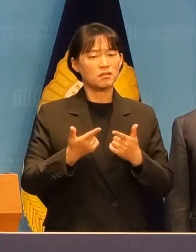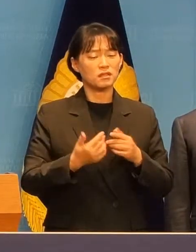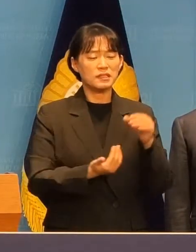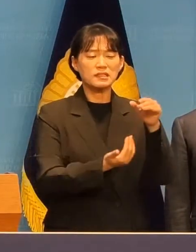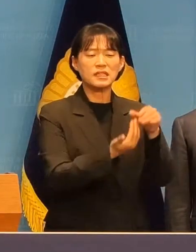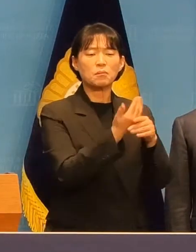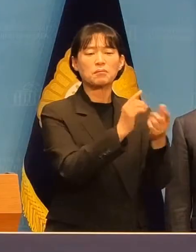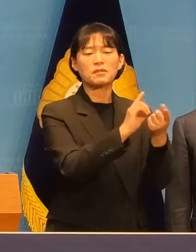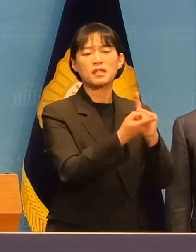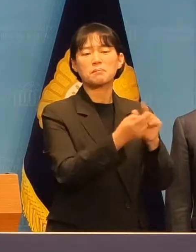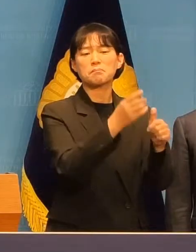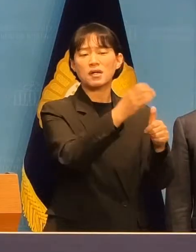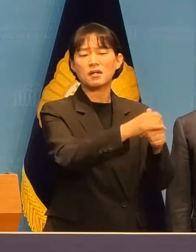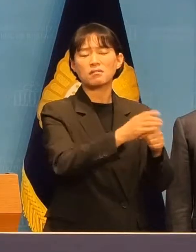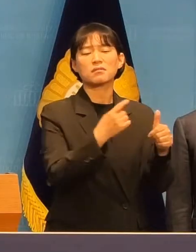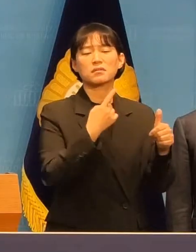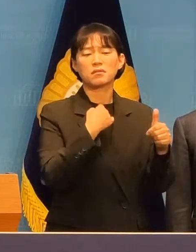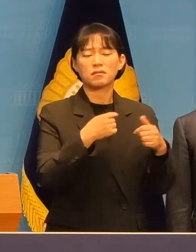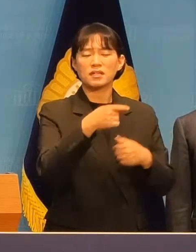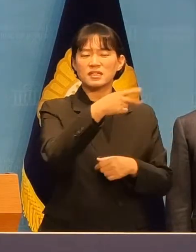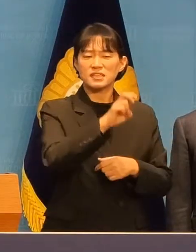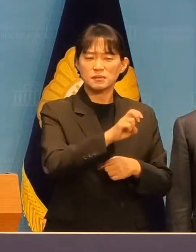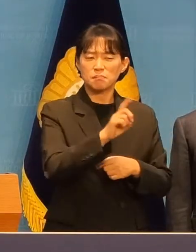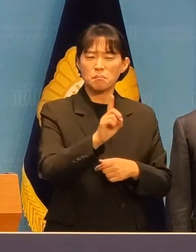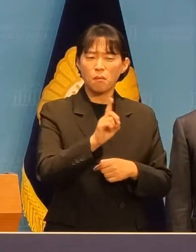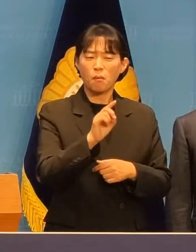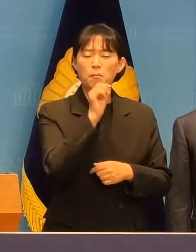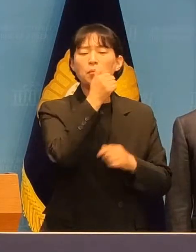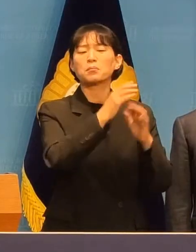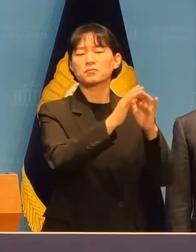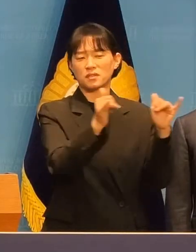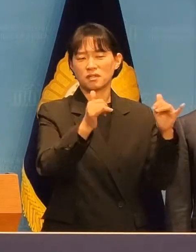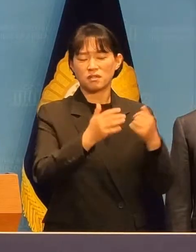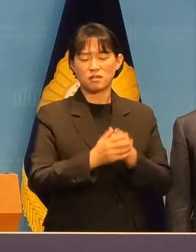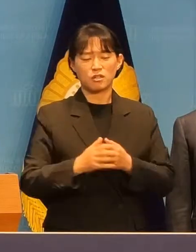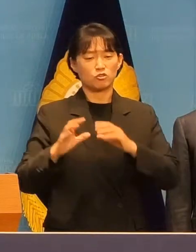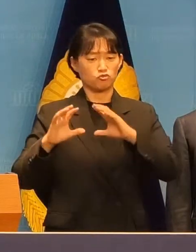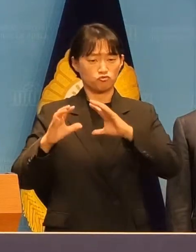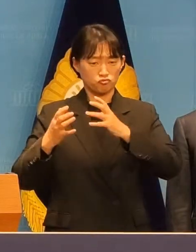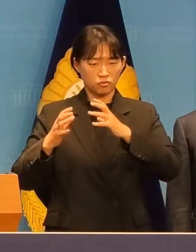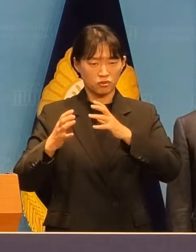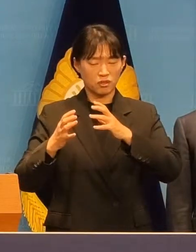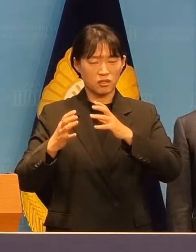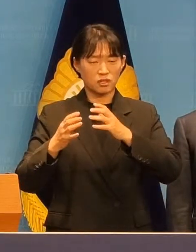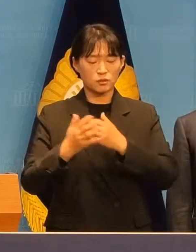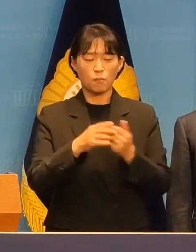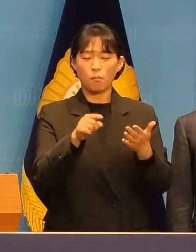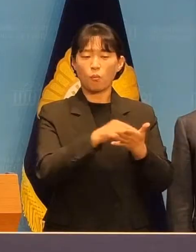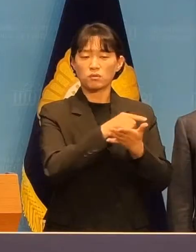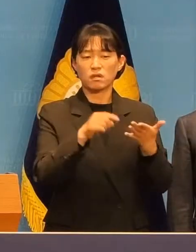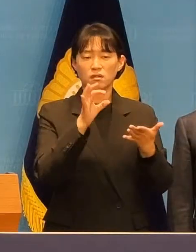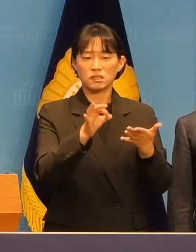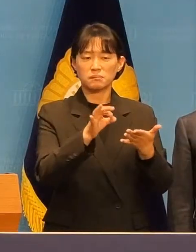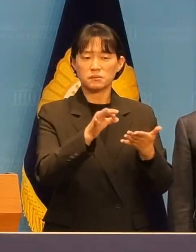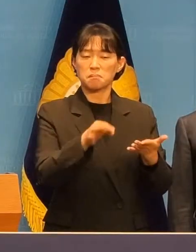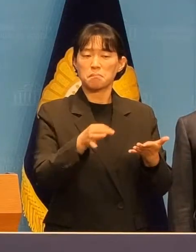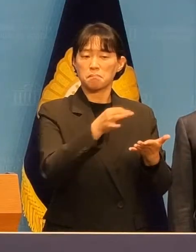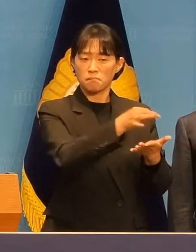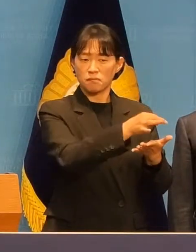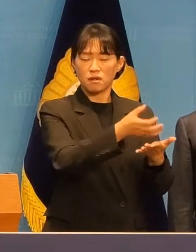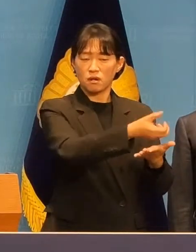사건을 대리하던 신모 변호사가 국가로부터 보상금을